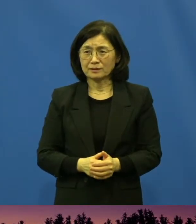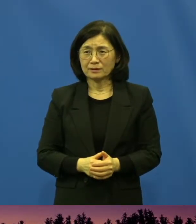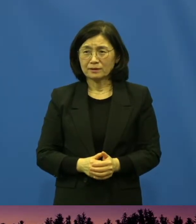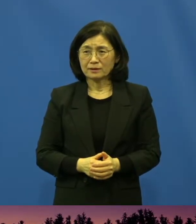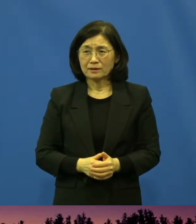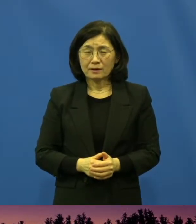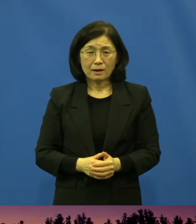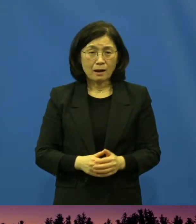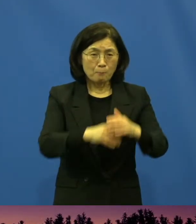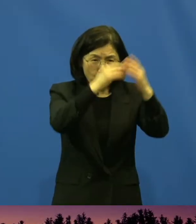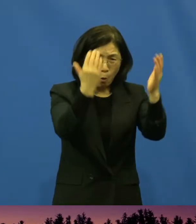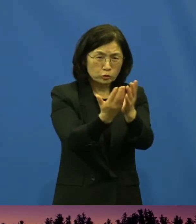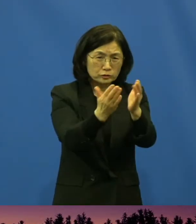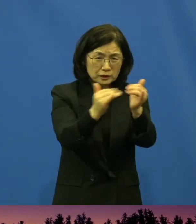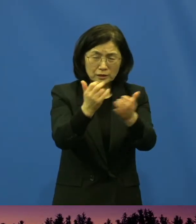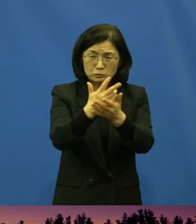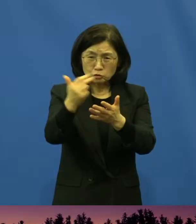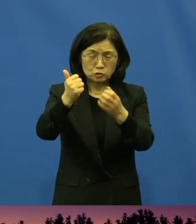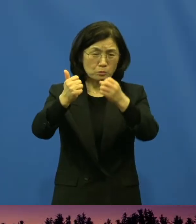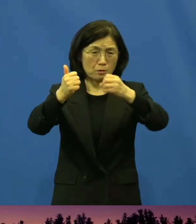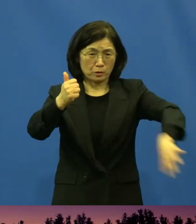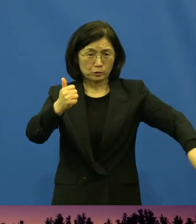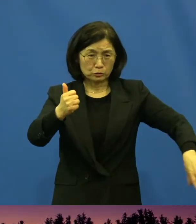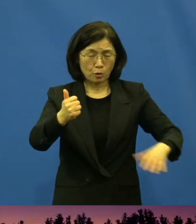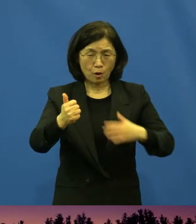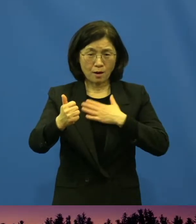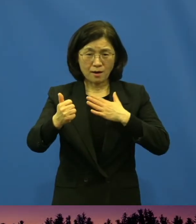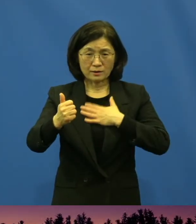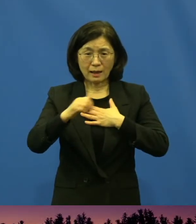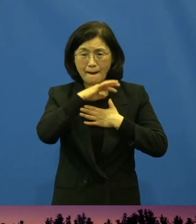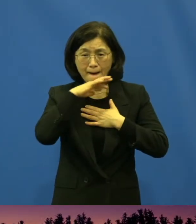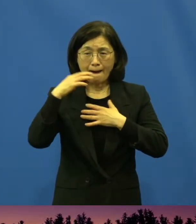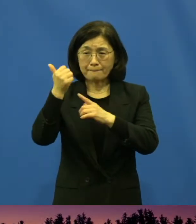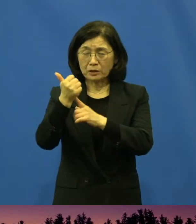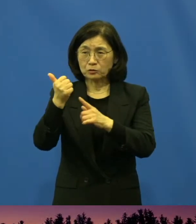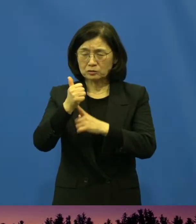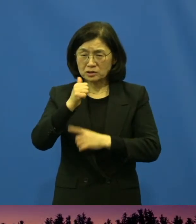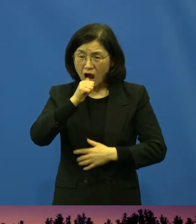버리도 나는 진짜 주님 버리지 않겠습니다. 내가 누구입니까? 주님의 제자인데.